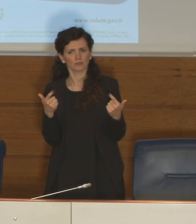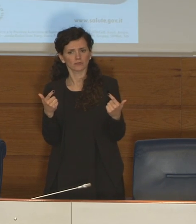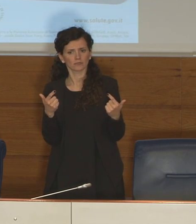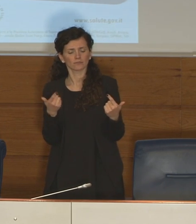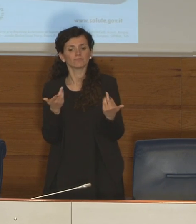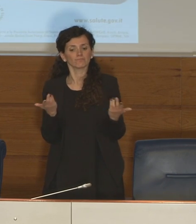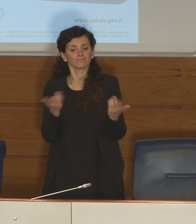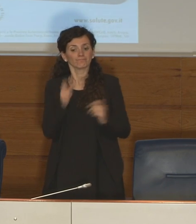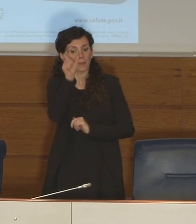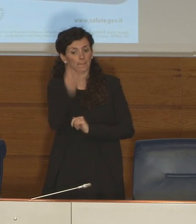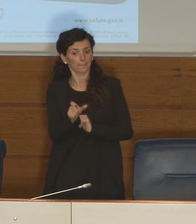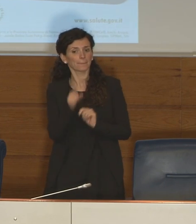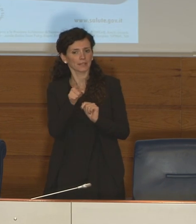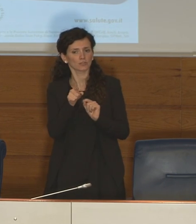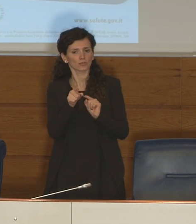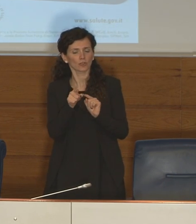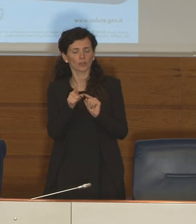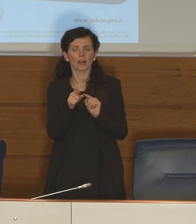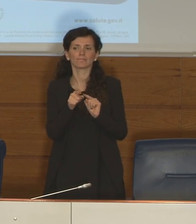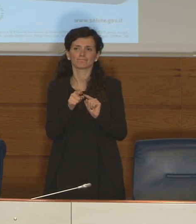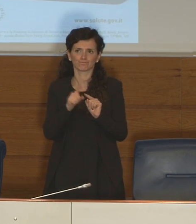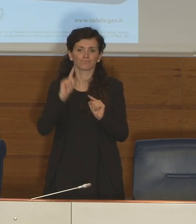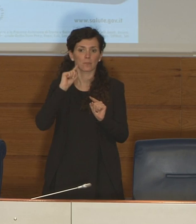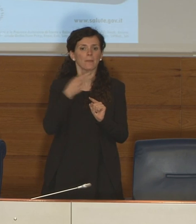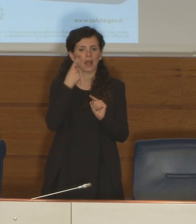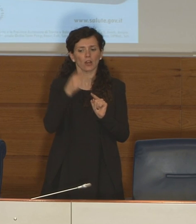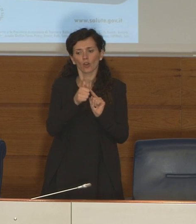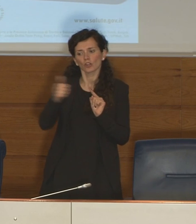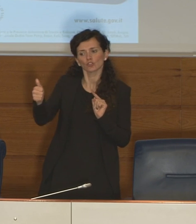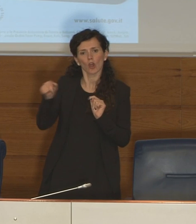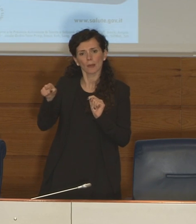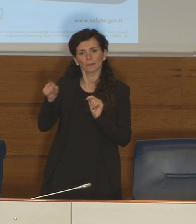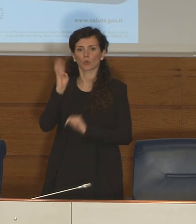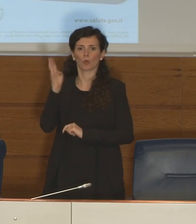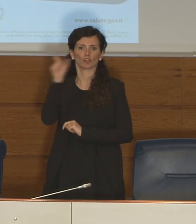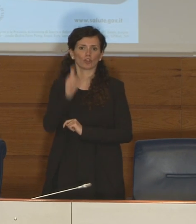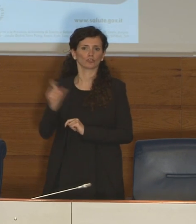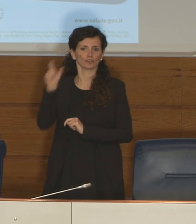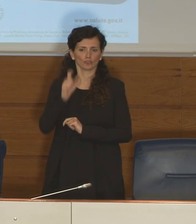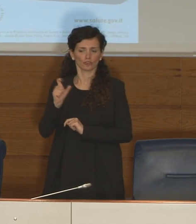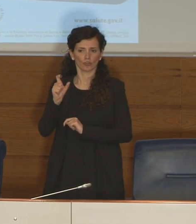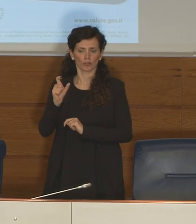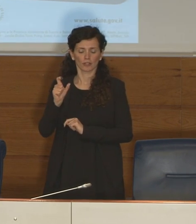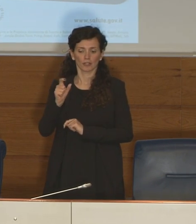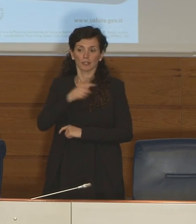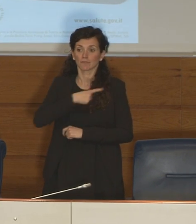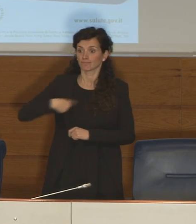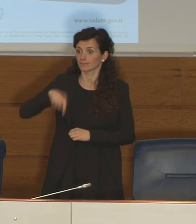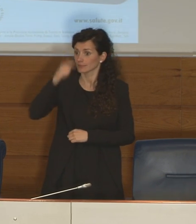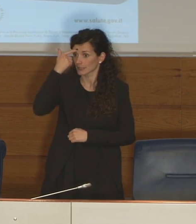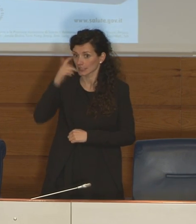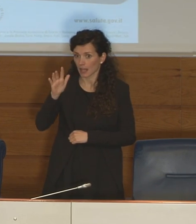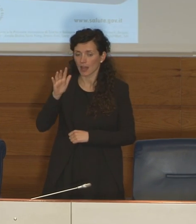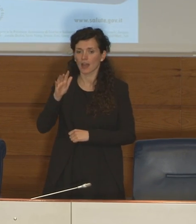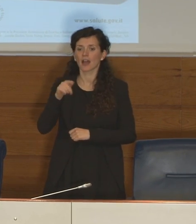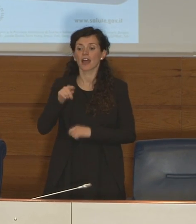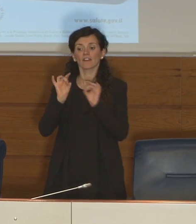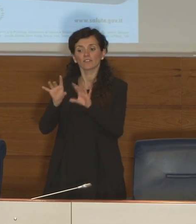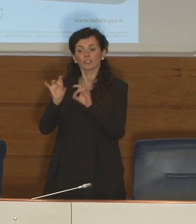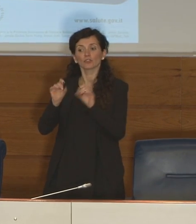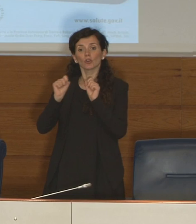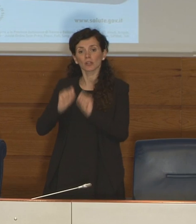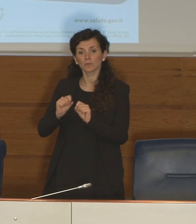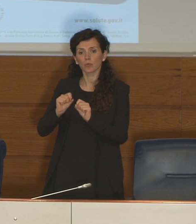deve porsi in isolamento per 14 giorni perché sappiamo che l'infezione può verificarsi nell'arco